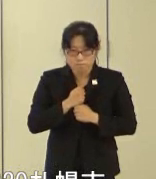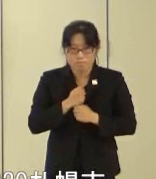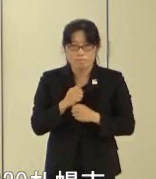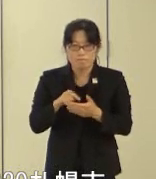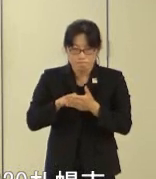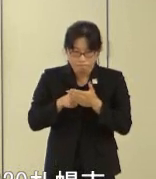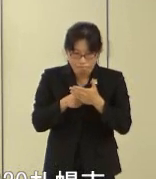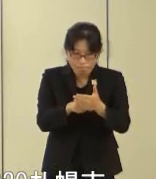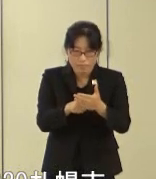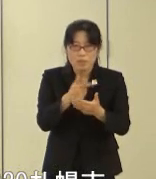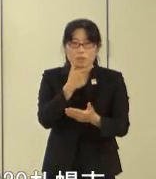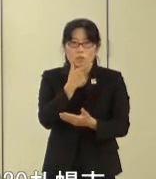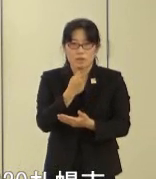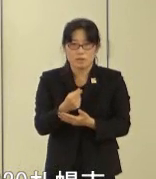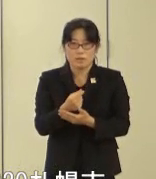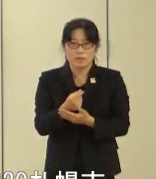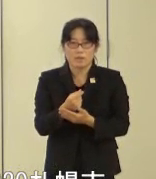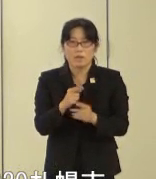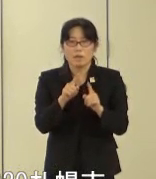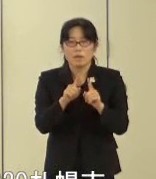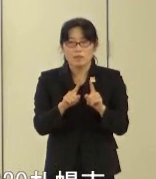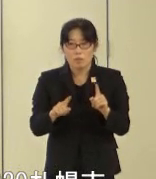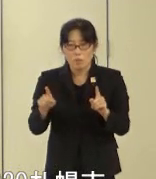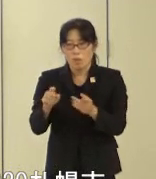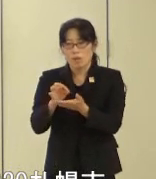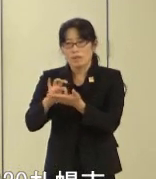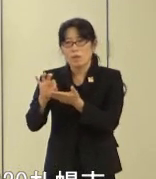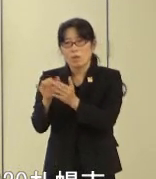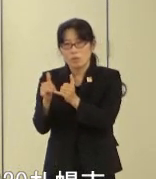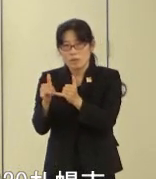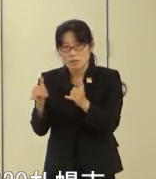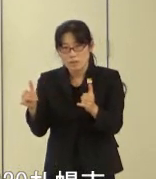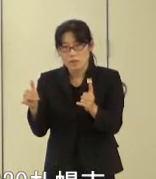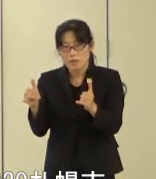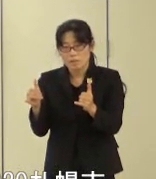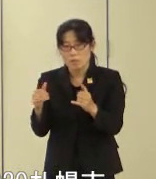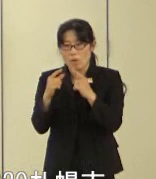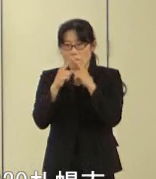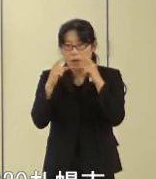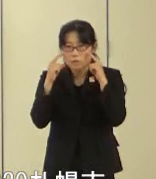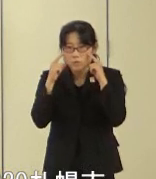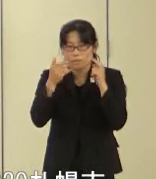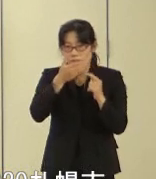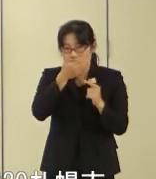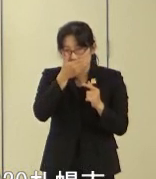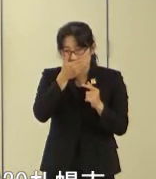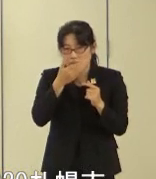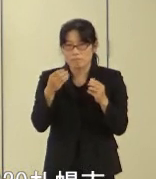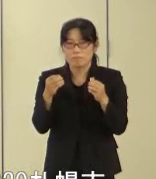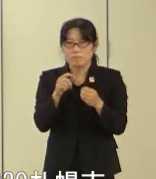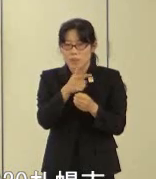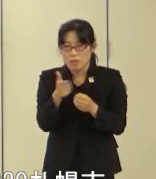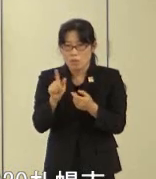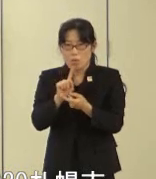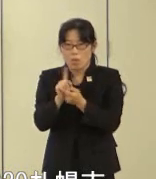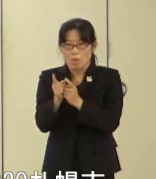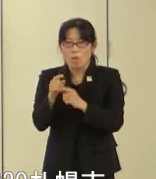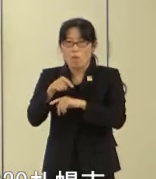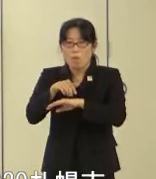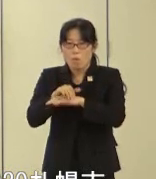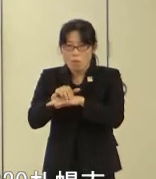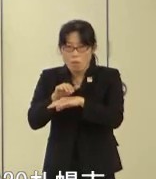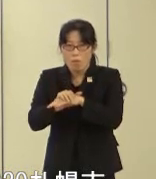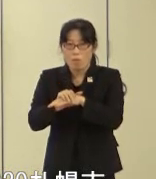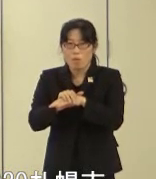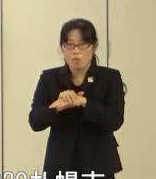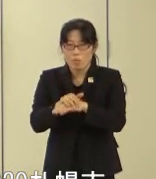ますし、また利用される方もですね、マスク着用などの対策をしっかり取っていただいて、楽しんでいただ